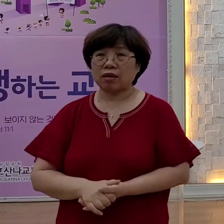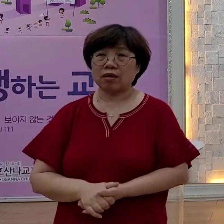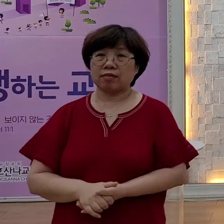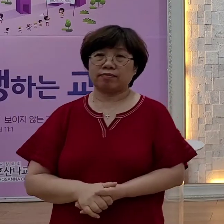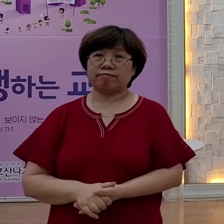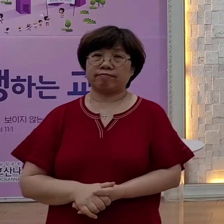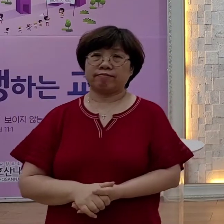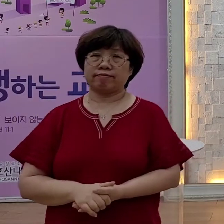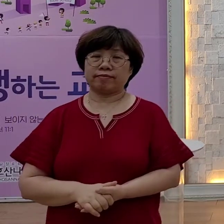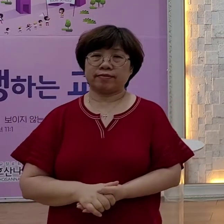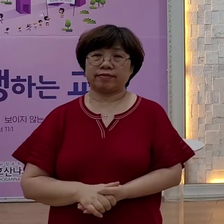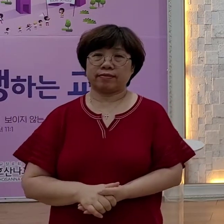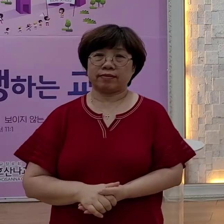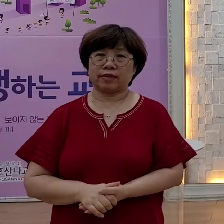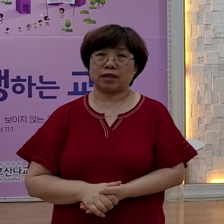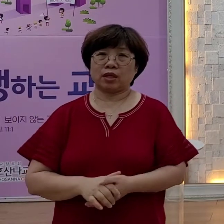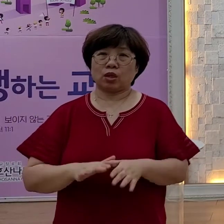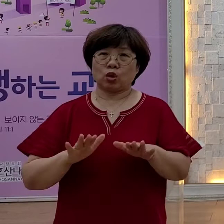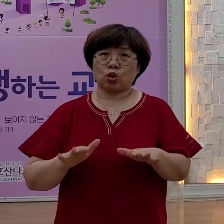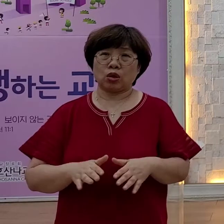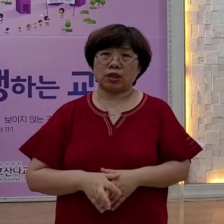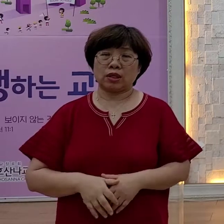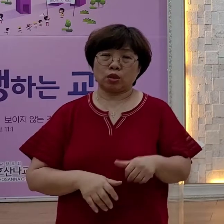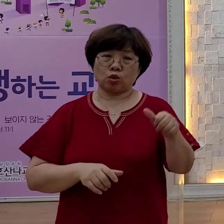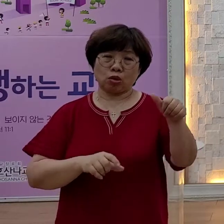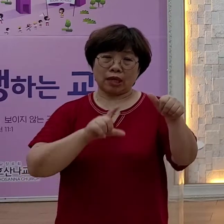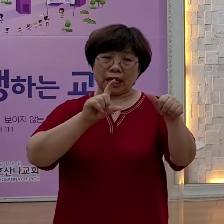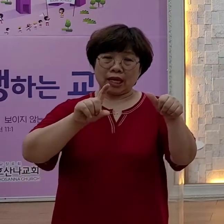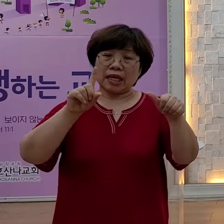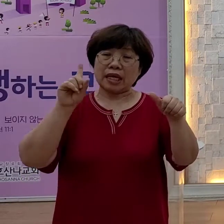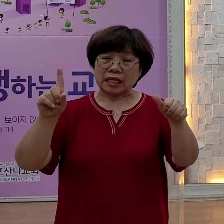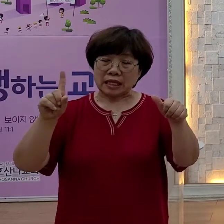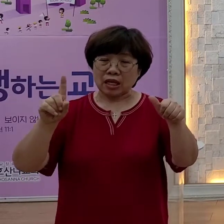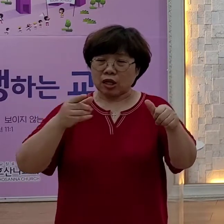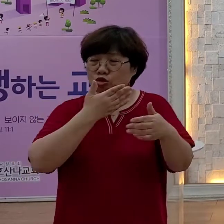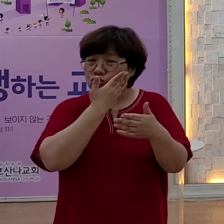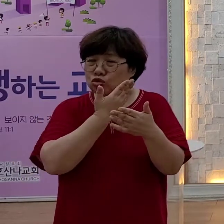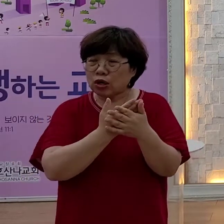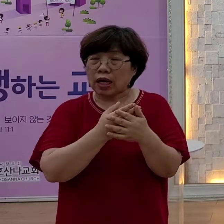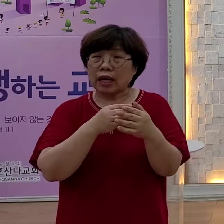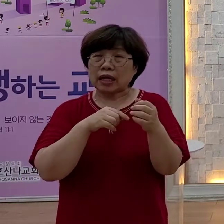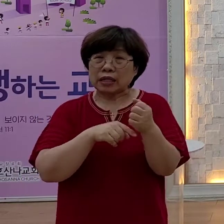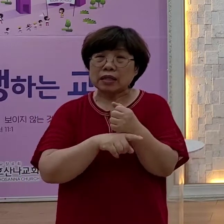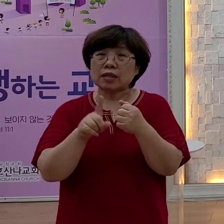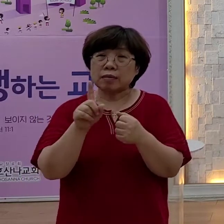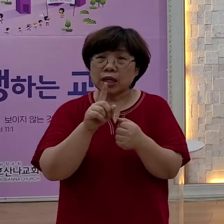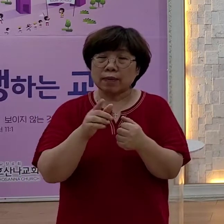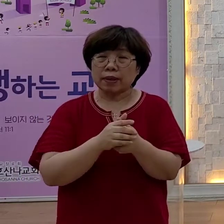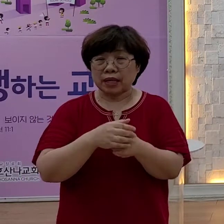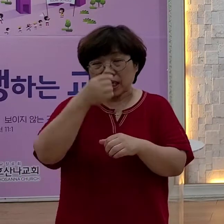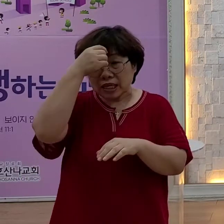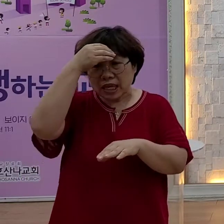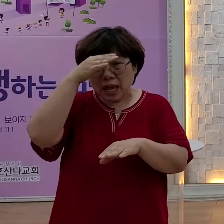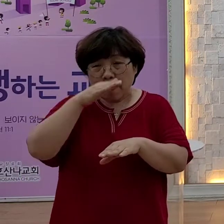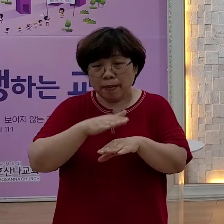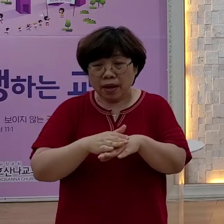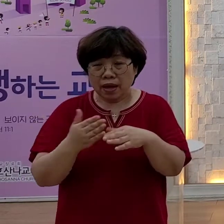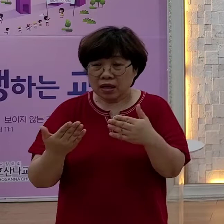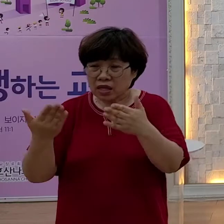이 1절에서 말씀하고 있는 중요한 교훈이 뭐냐? 항상 예배 준비하는